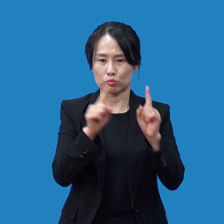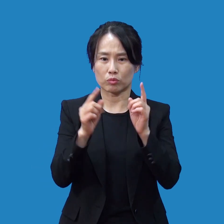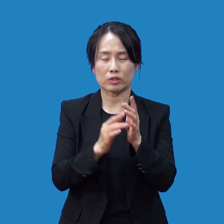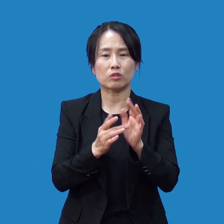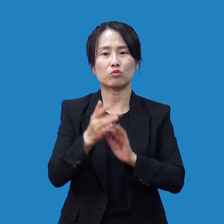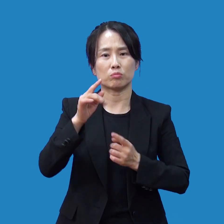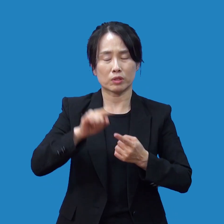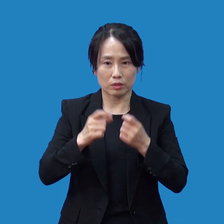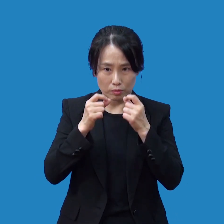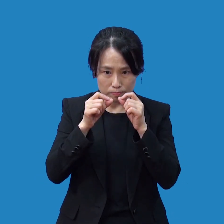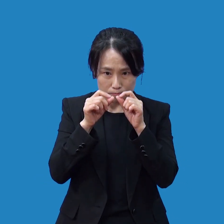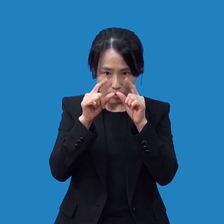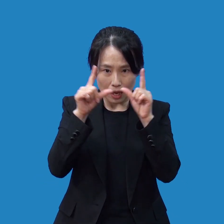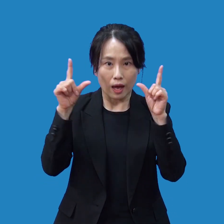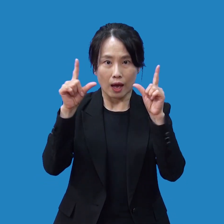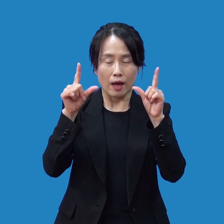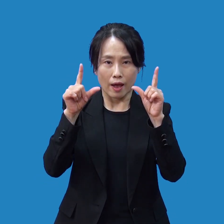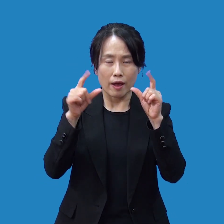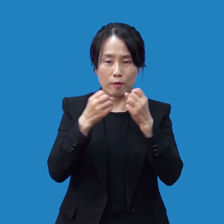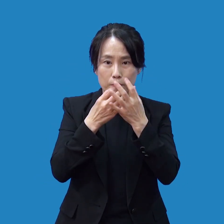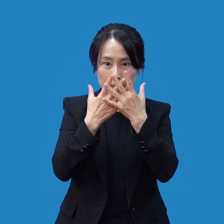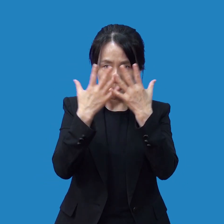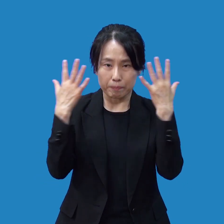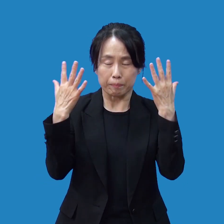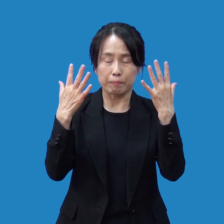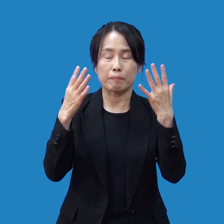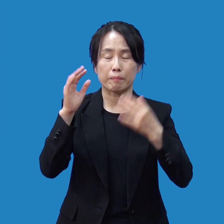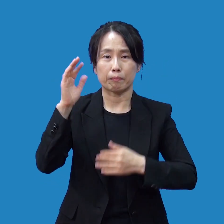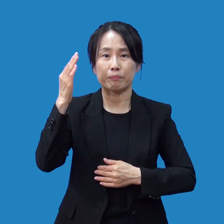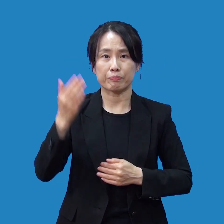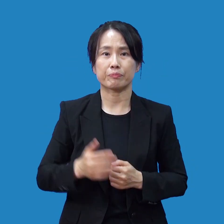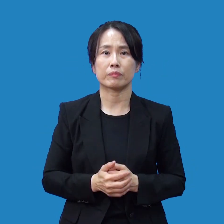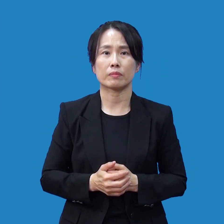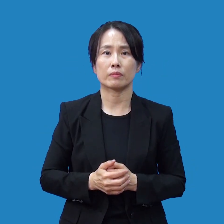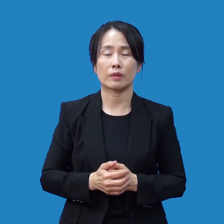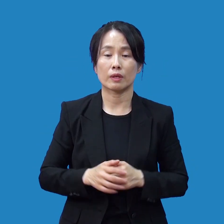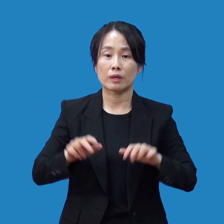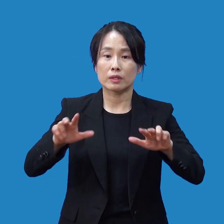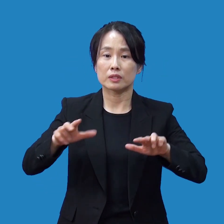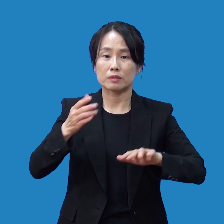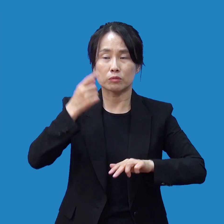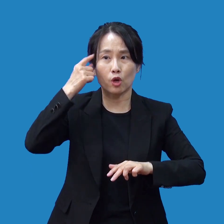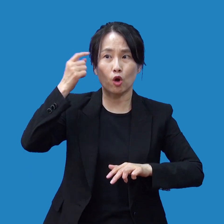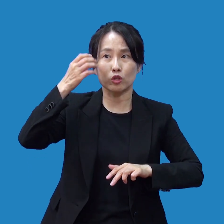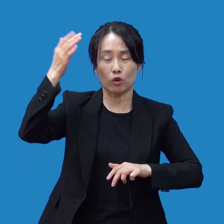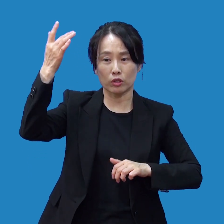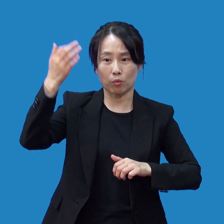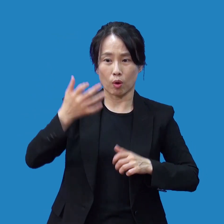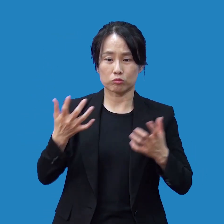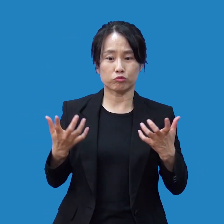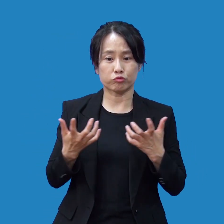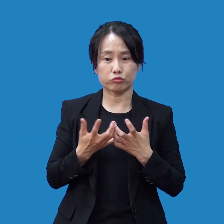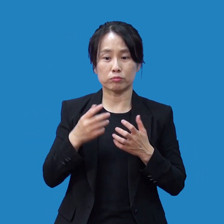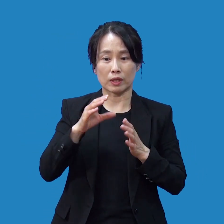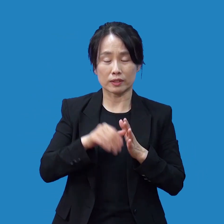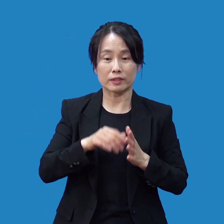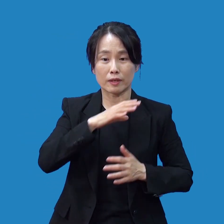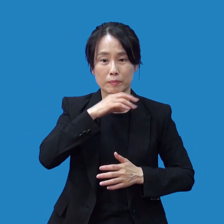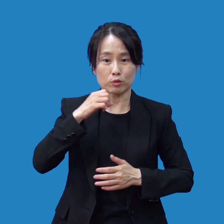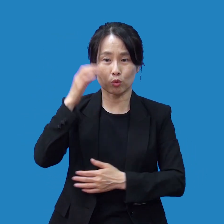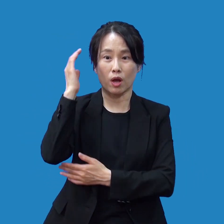것은 이 베드로가 성령 충만을 받아서 성경으로 예수 그리스도를 증거할